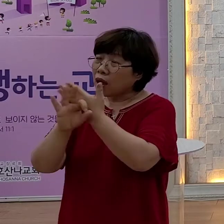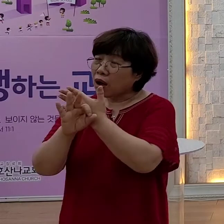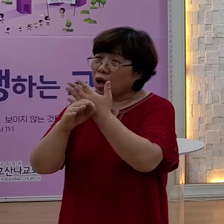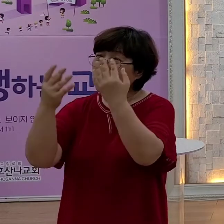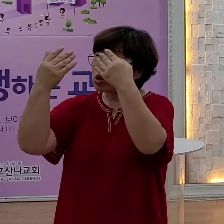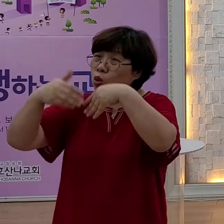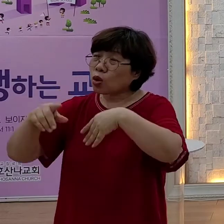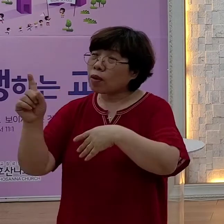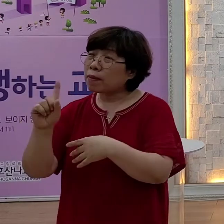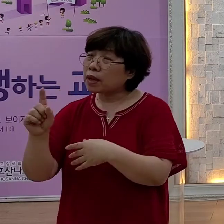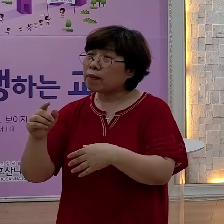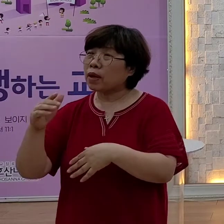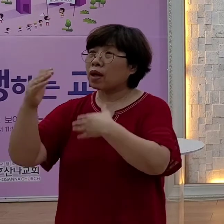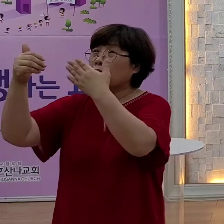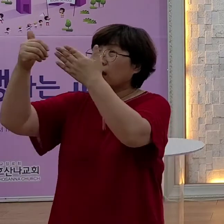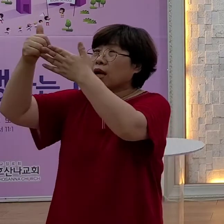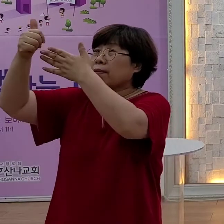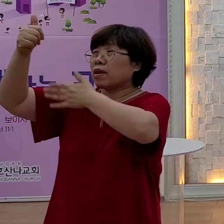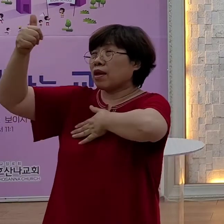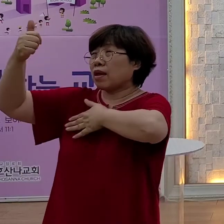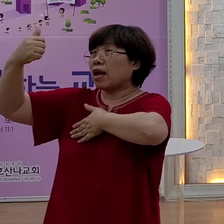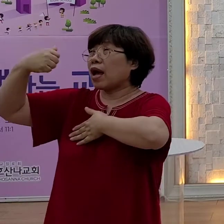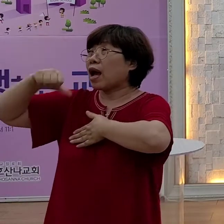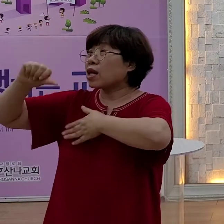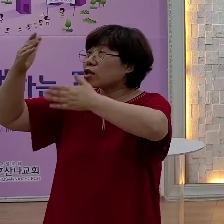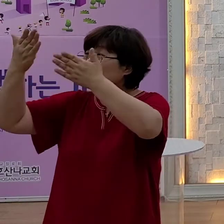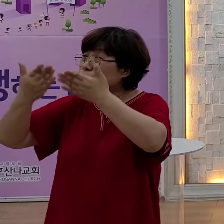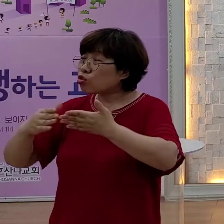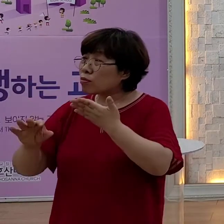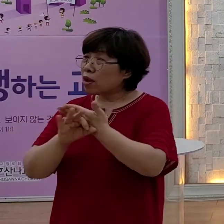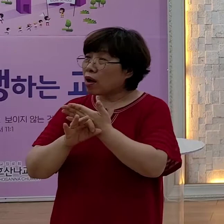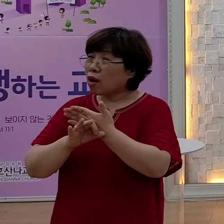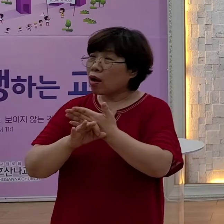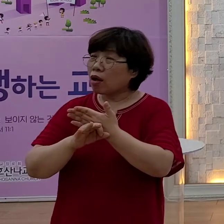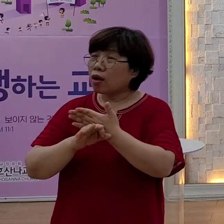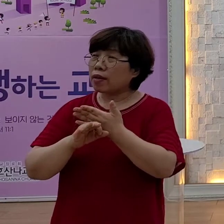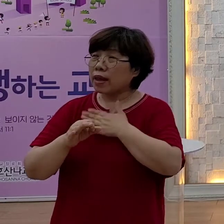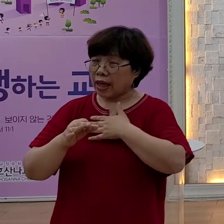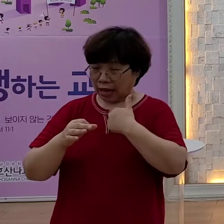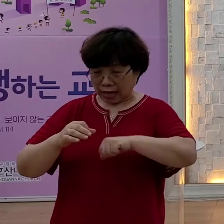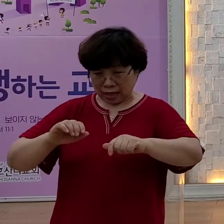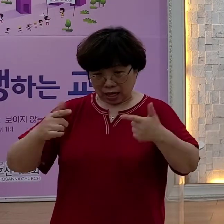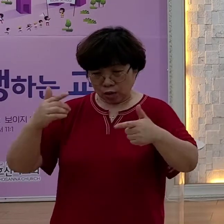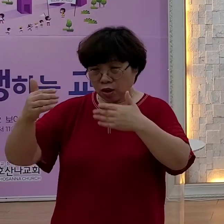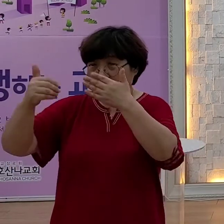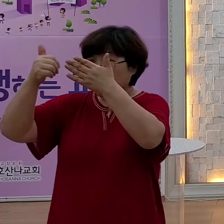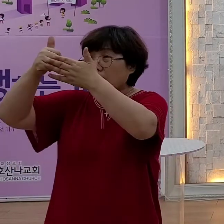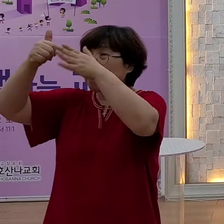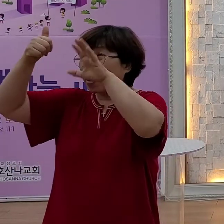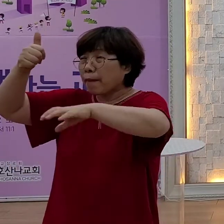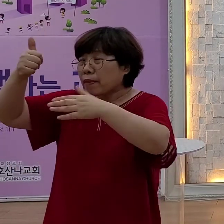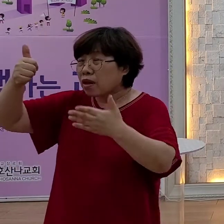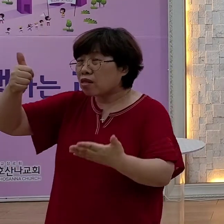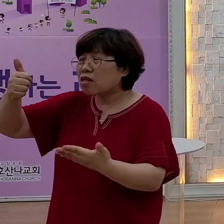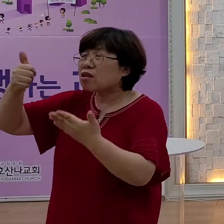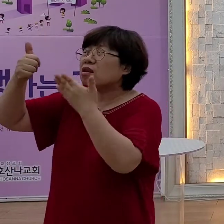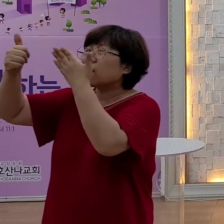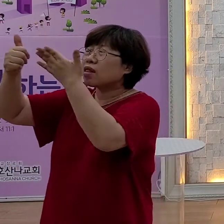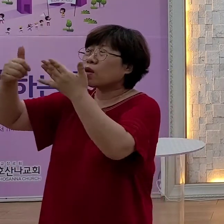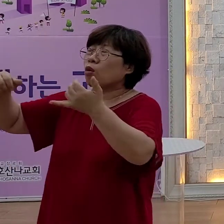하나님께서 저에게 아들을 주신다면 그 아들 제 아들 아니고 하나님께